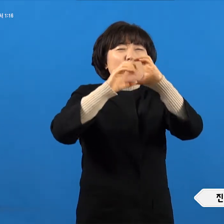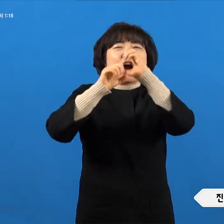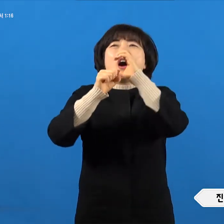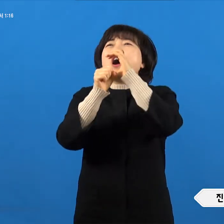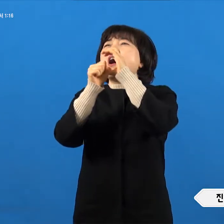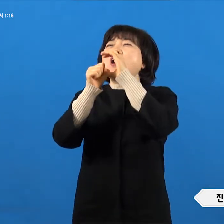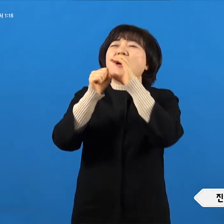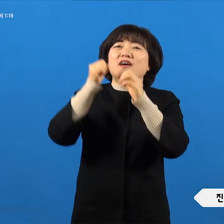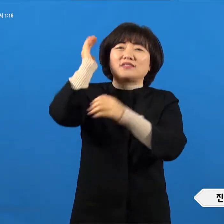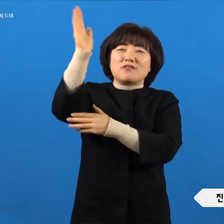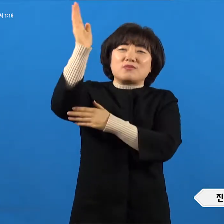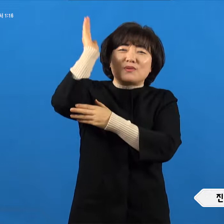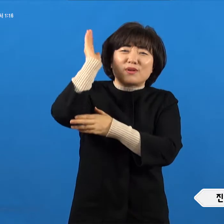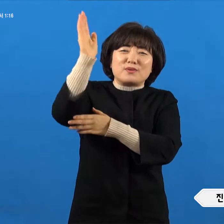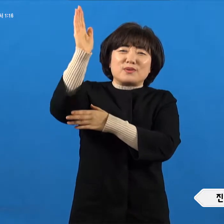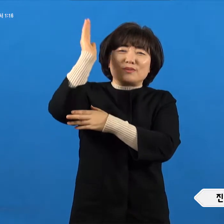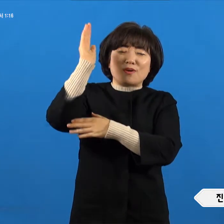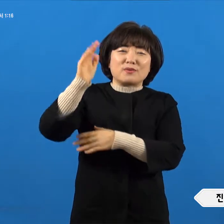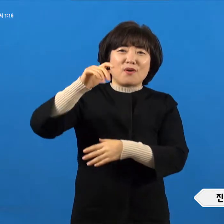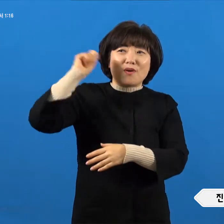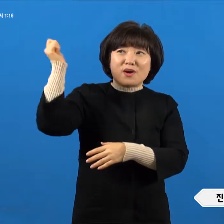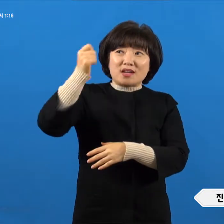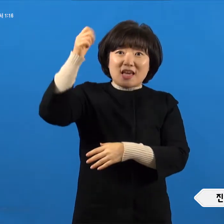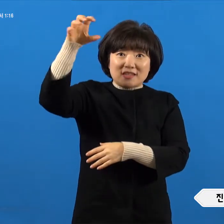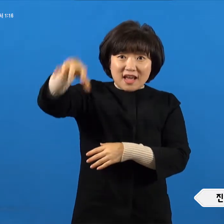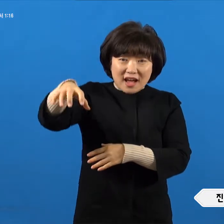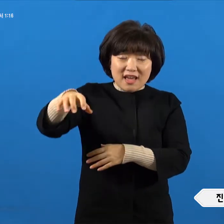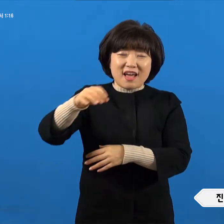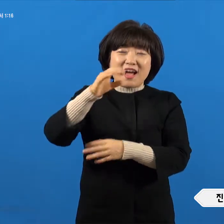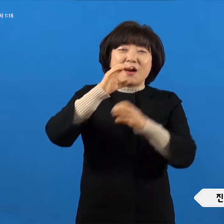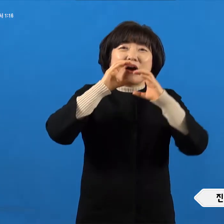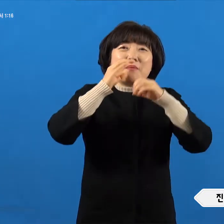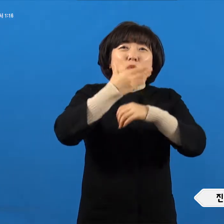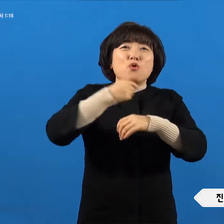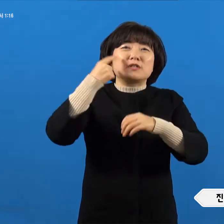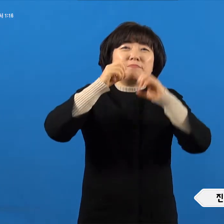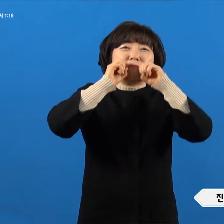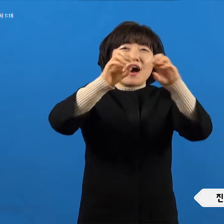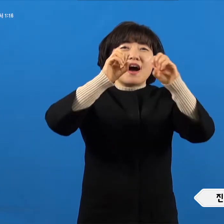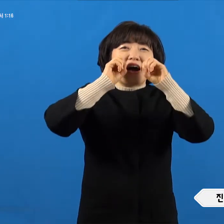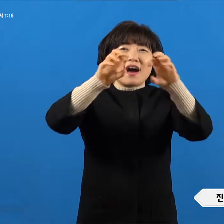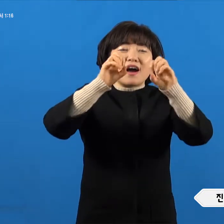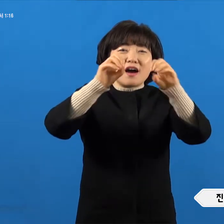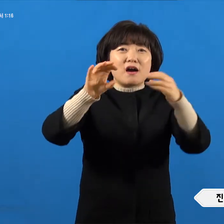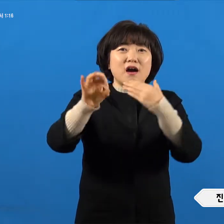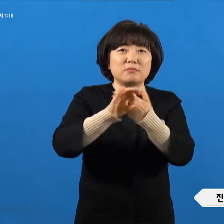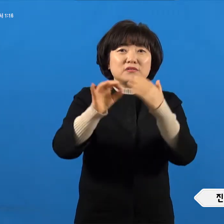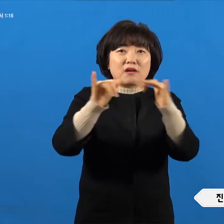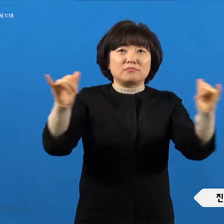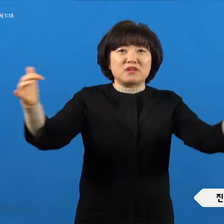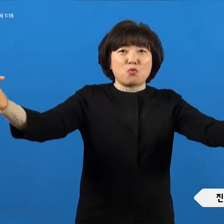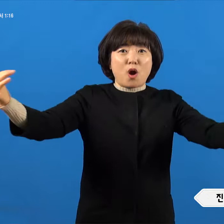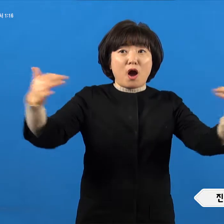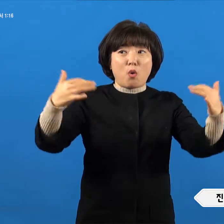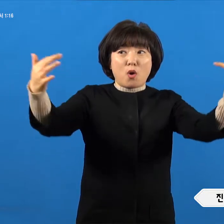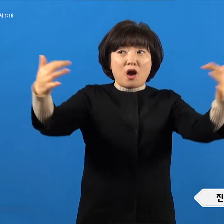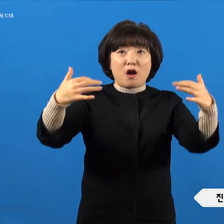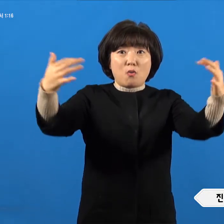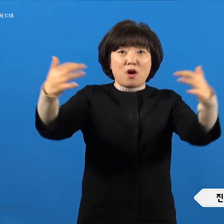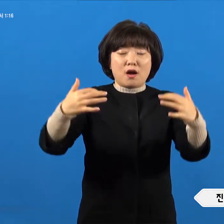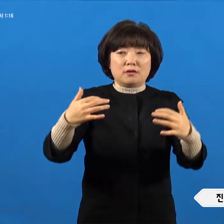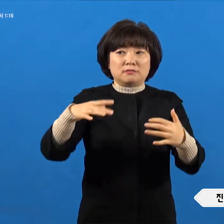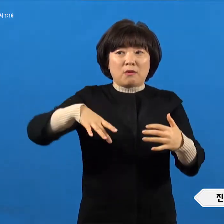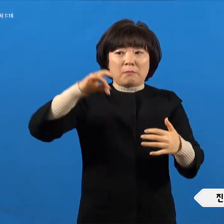증거하기 시작합니다. 케냐는 그래도 사람들이 모이기 시작합니다. 처음에는